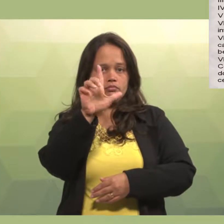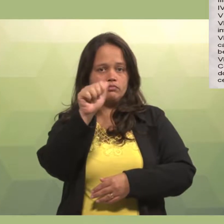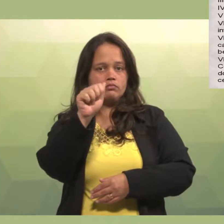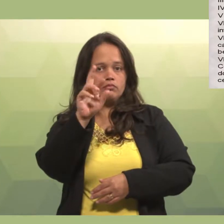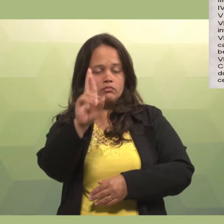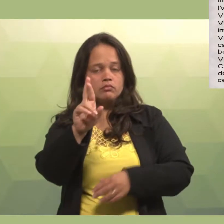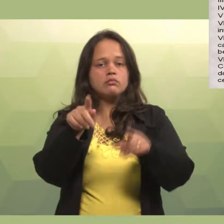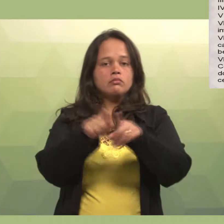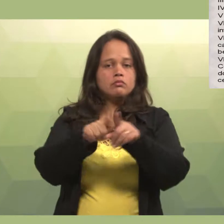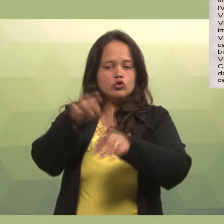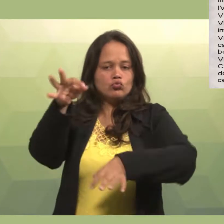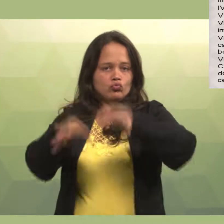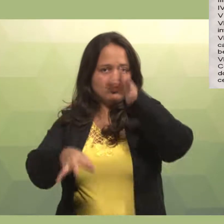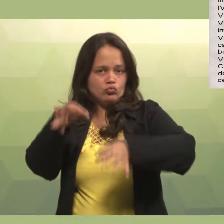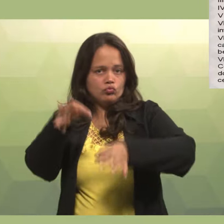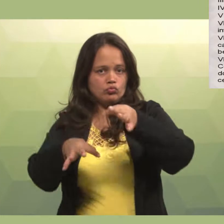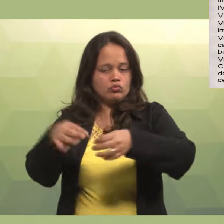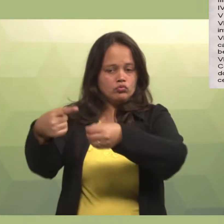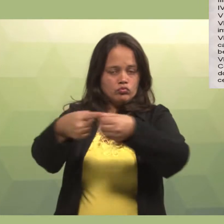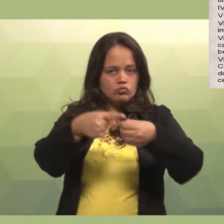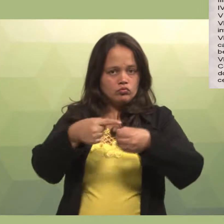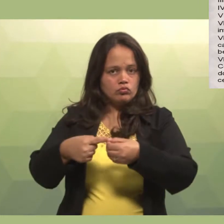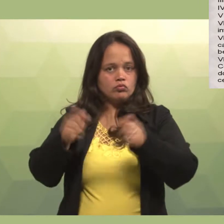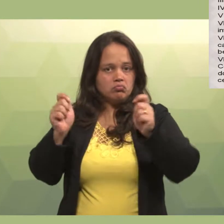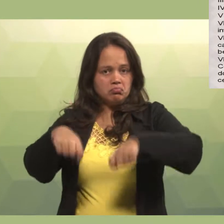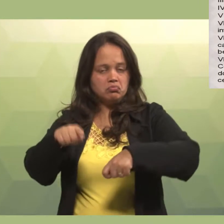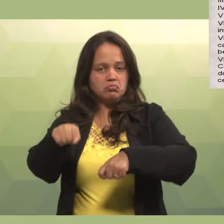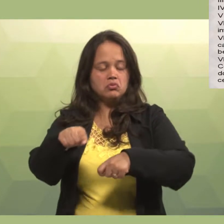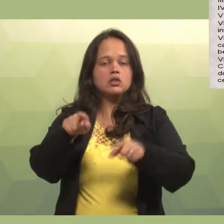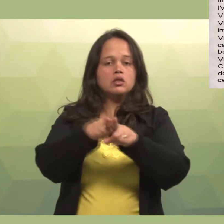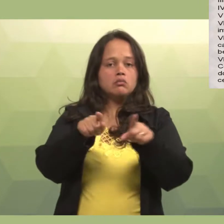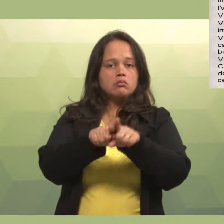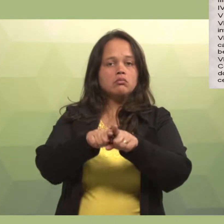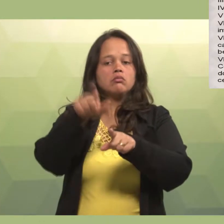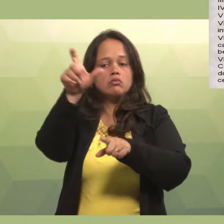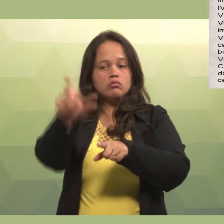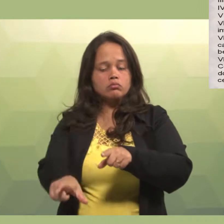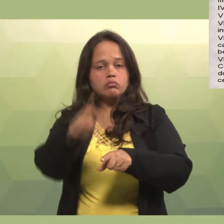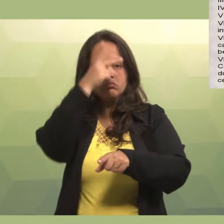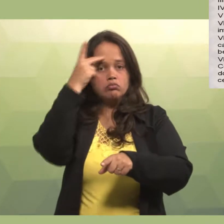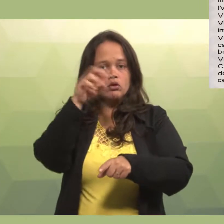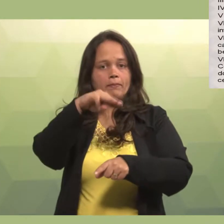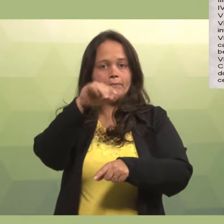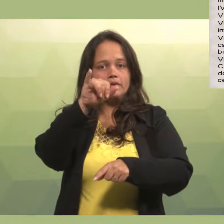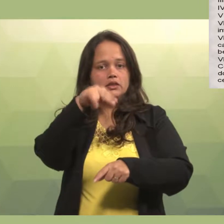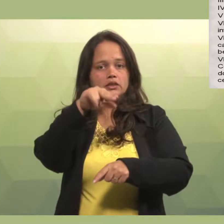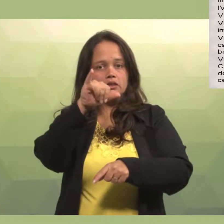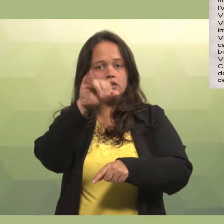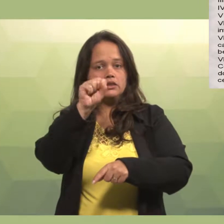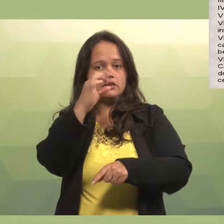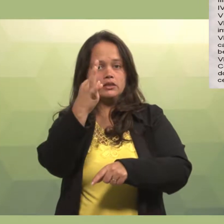apresentem quantidade de faltas acima de 50% do percentual permitido em lei.